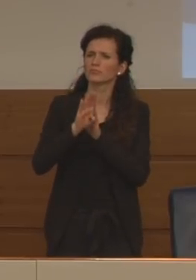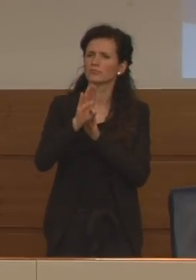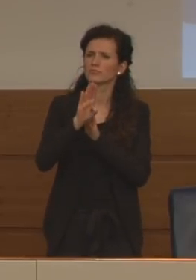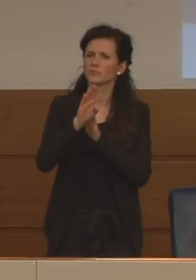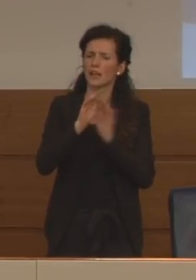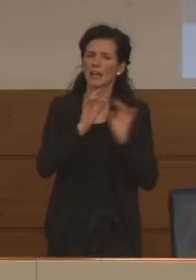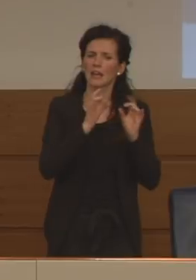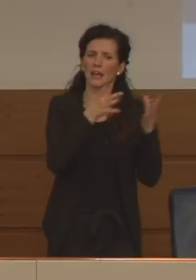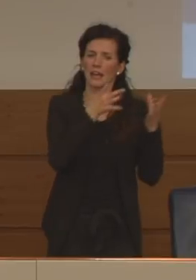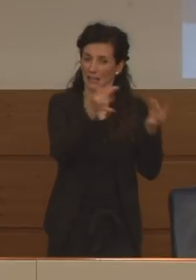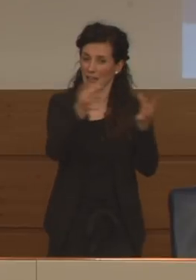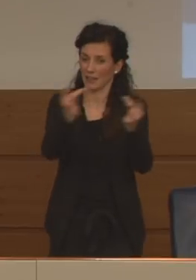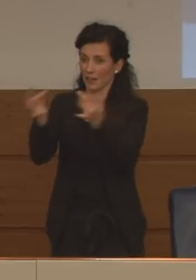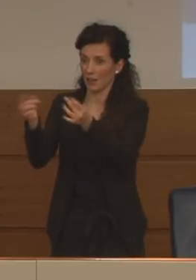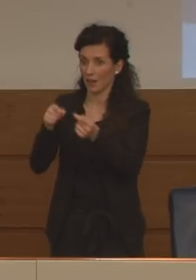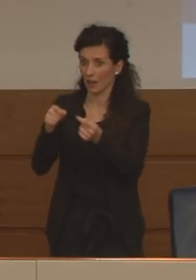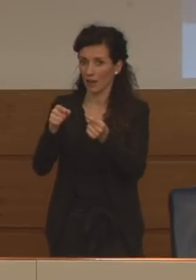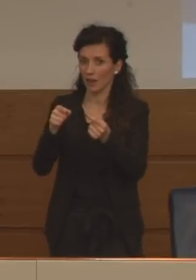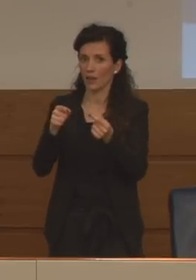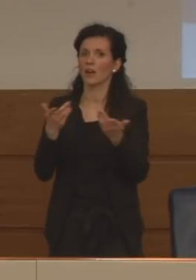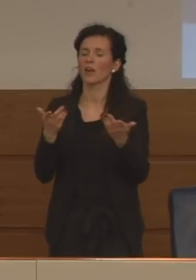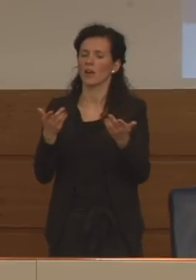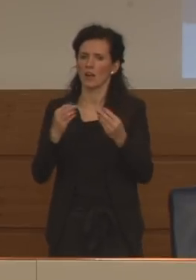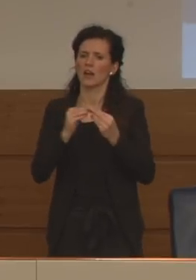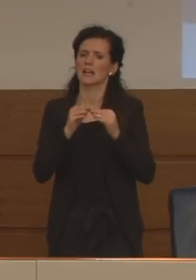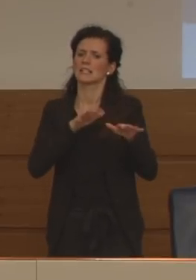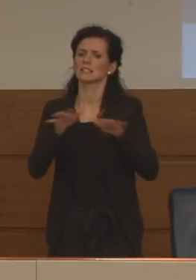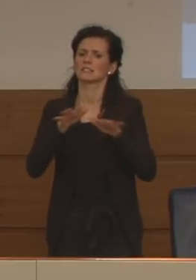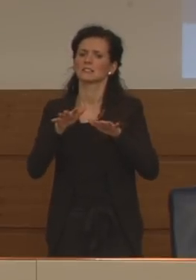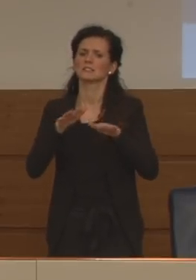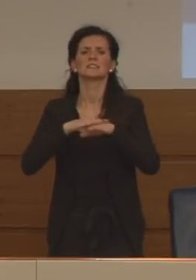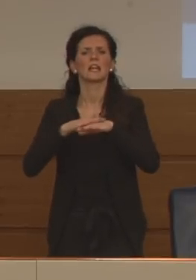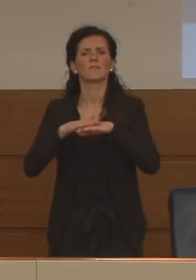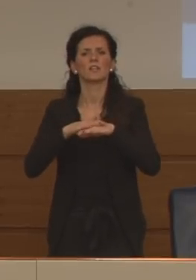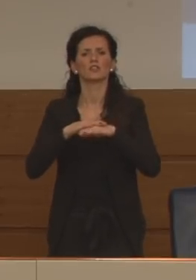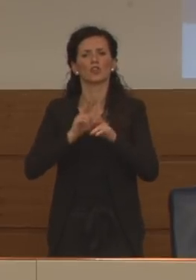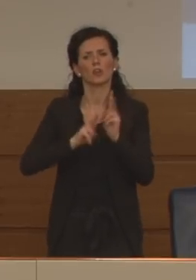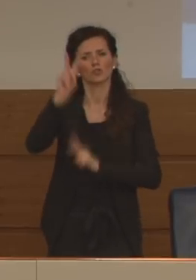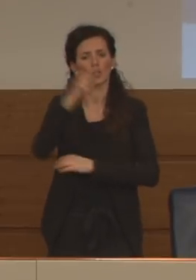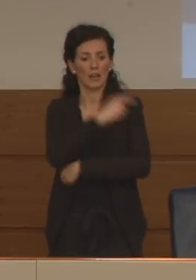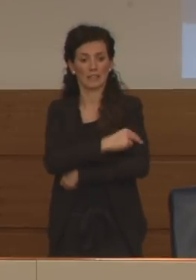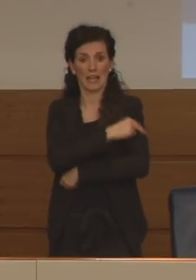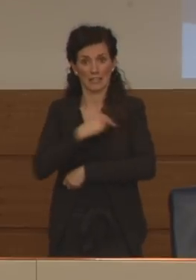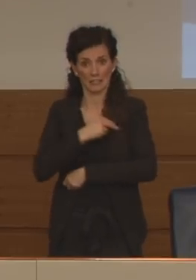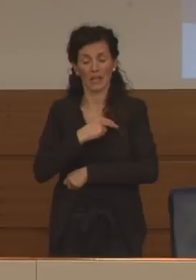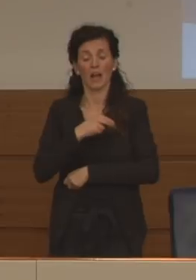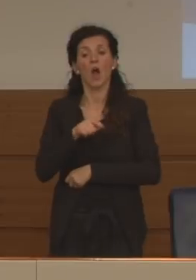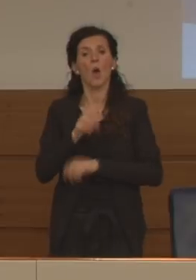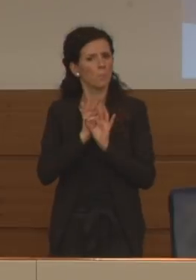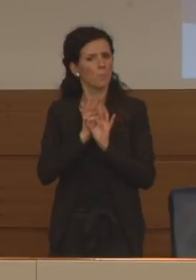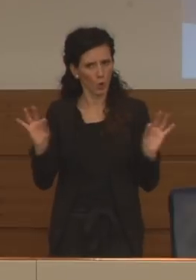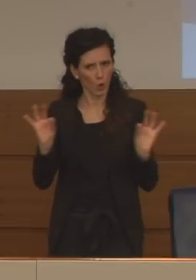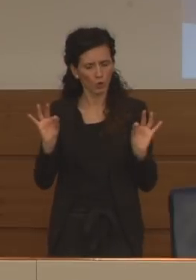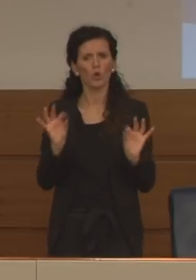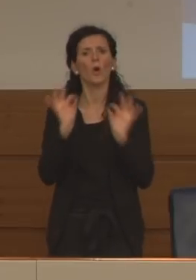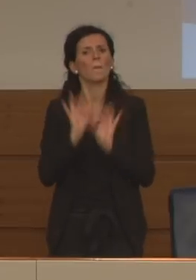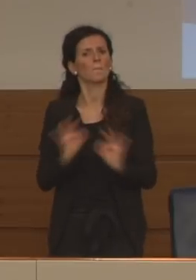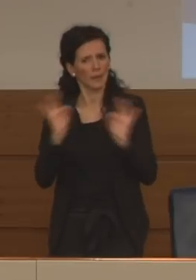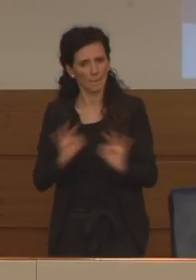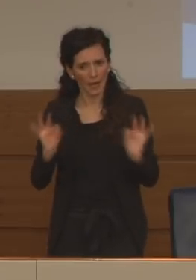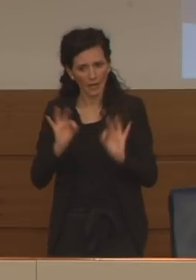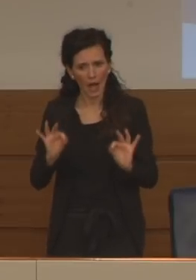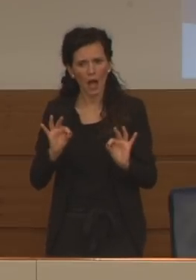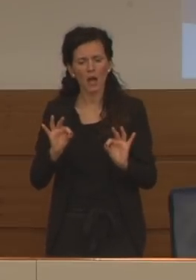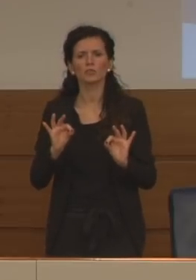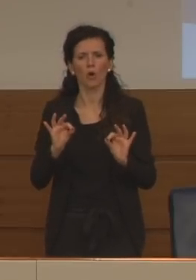sostenibile e gestibile dal servizio sanitario nazionale sia perché si è preparato sia perché a tutte le i